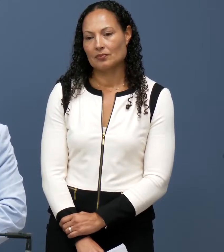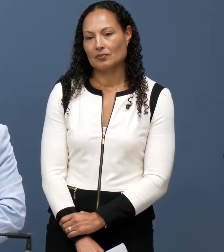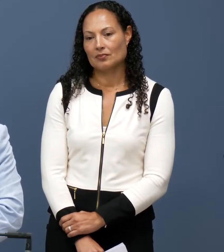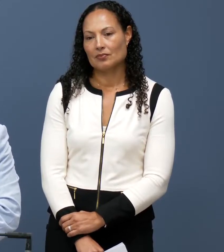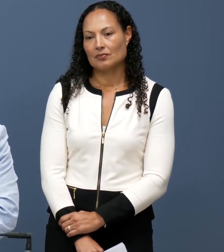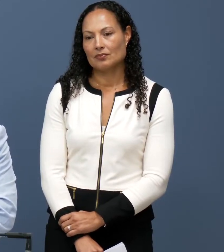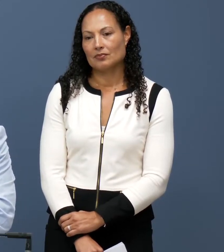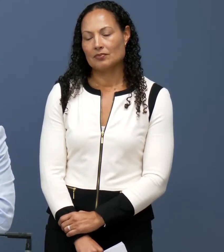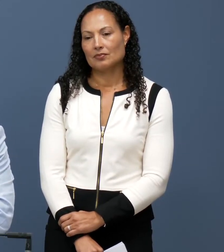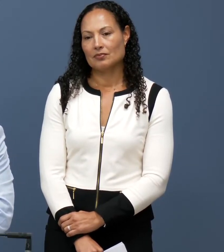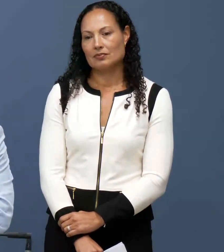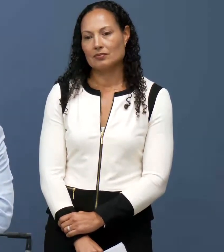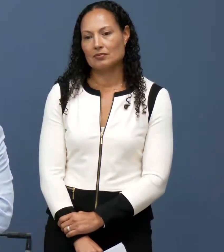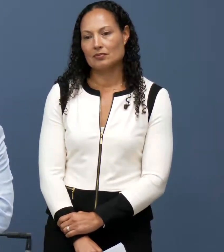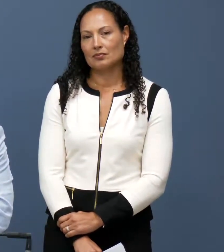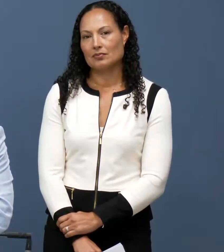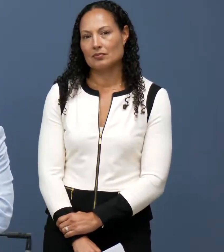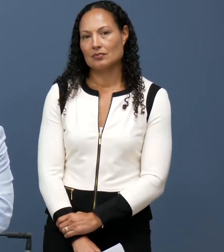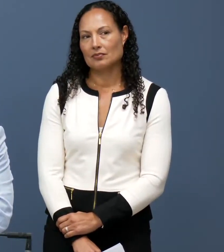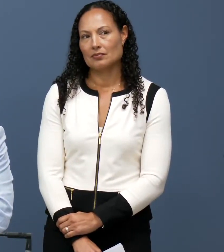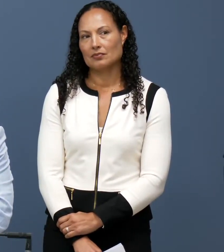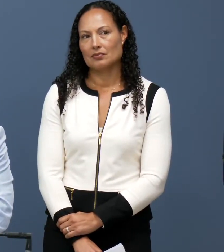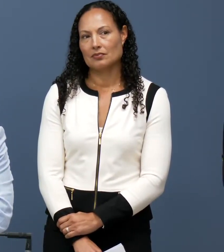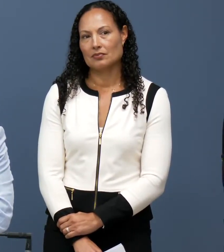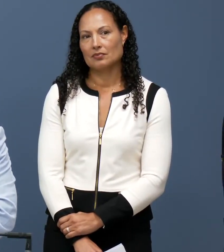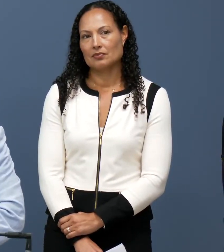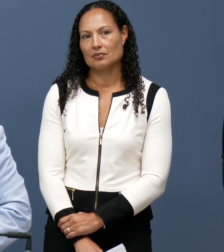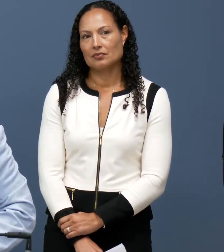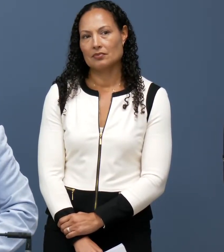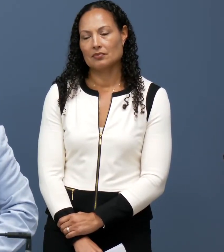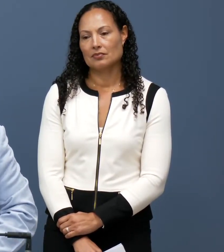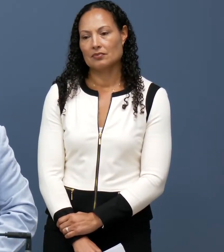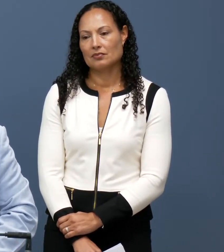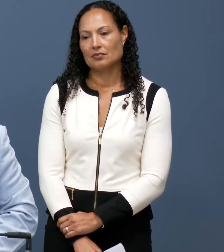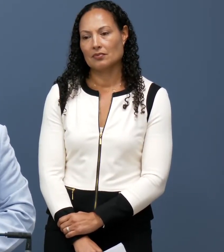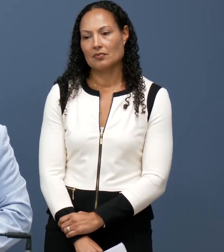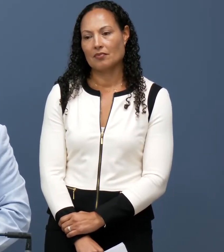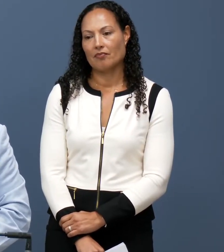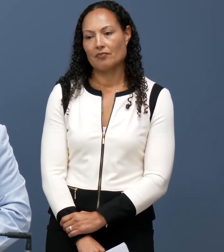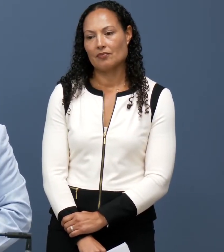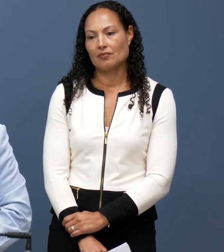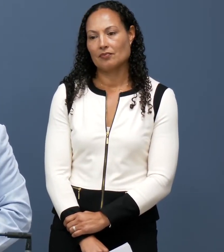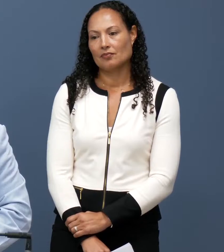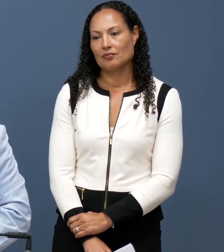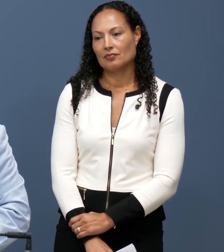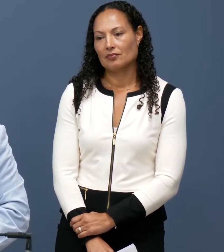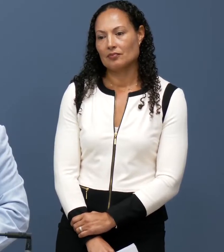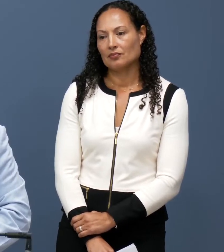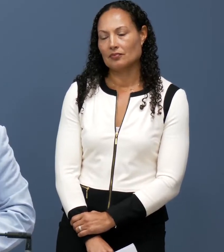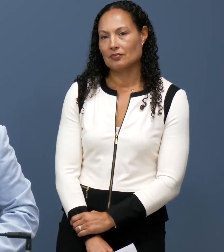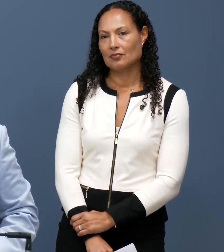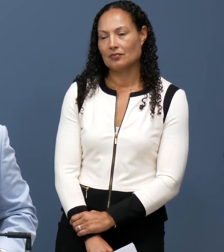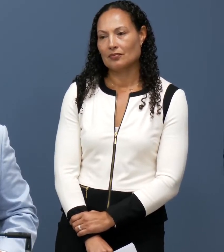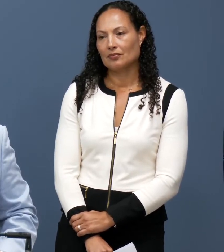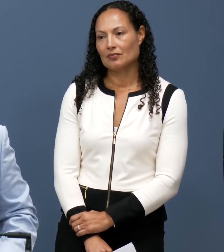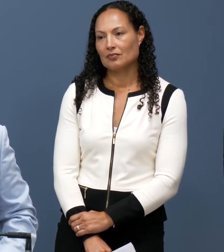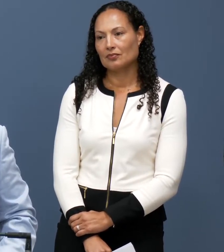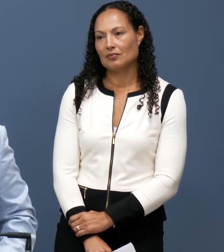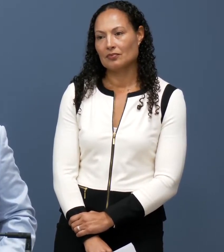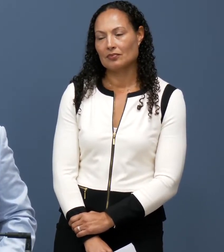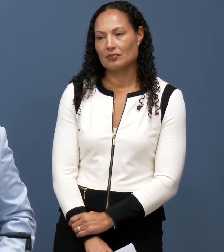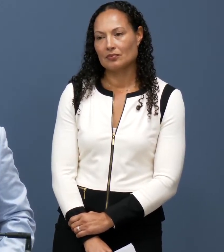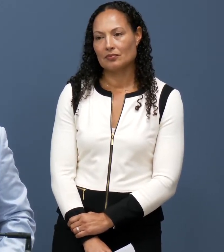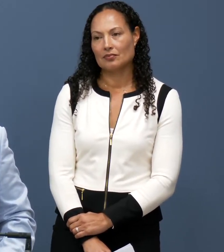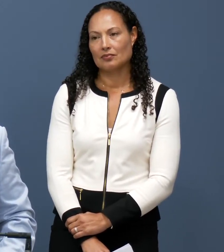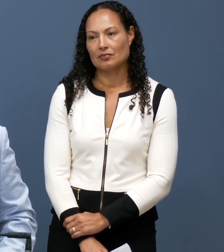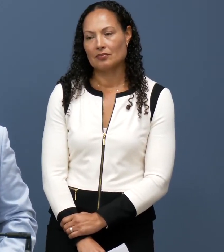នាថានោះគឺកើនឡើងដោយសារតែវិបត្តិនៃការរីករាលដាលនៃជំងឺ COVID-19 ហើយដោយសារតែភាពប្រកាសអាសន្នដដែលនេះឯងដែលធ្វើឲ្យយើងមាន